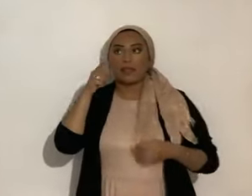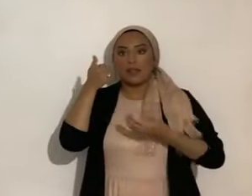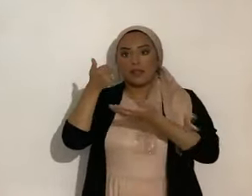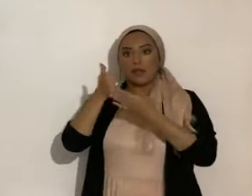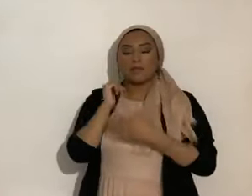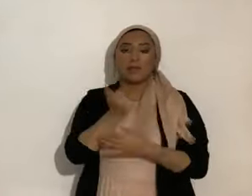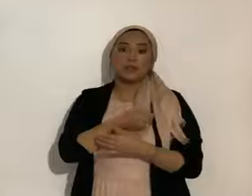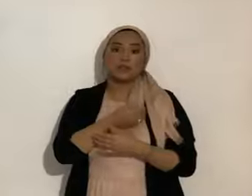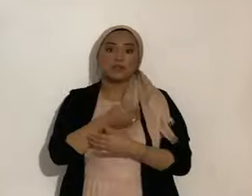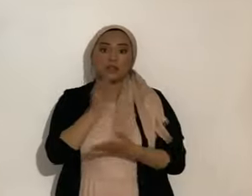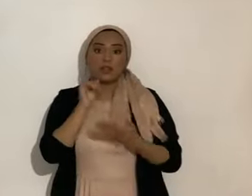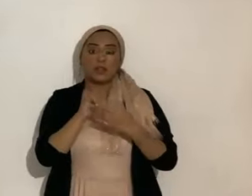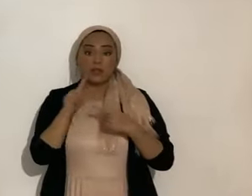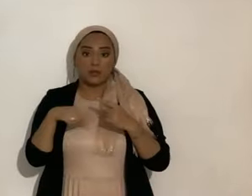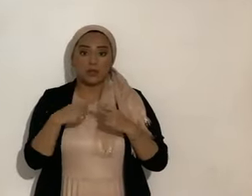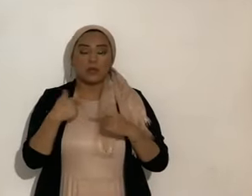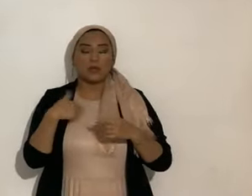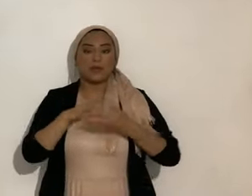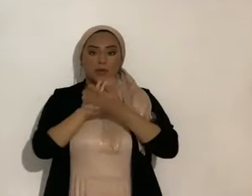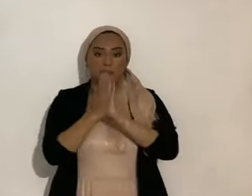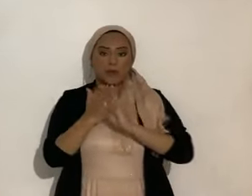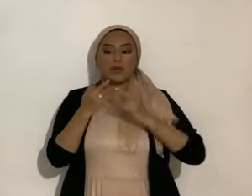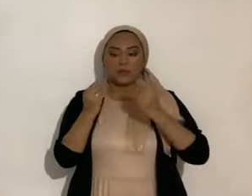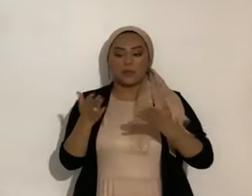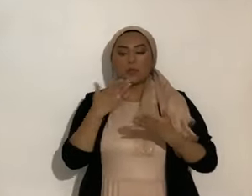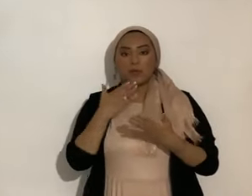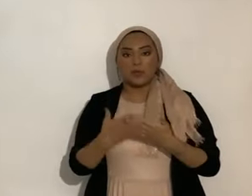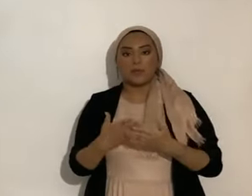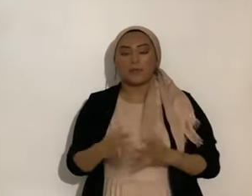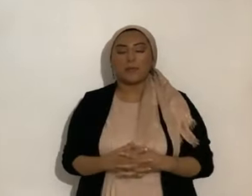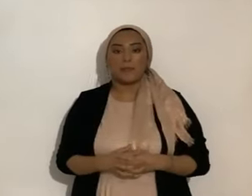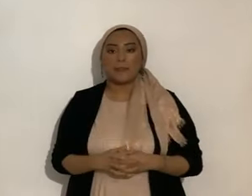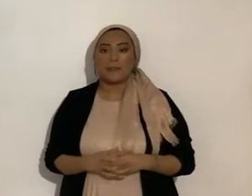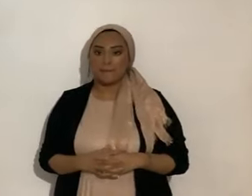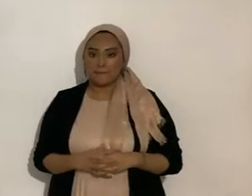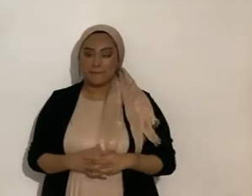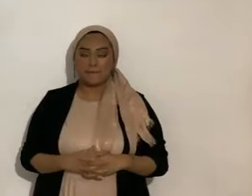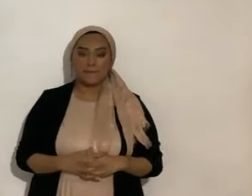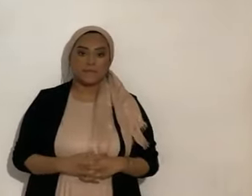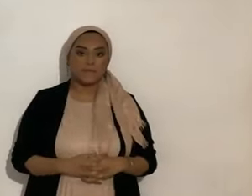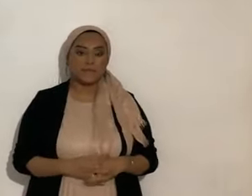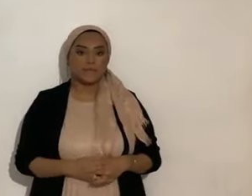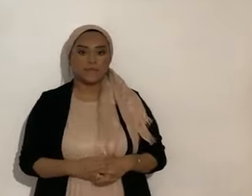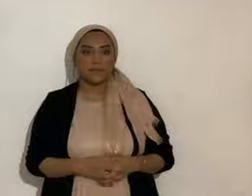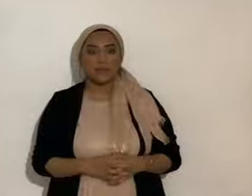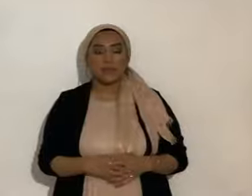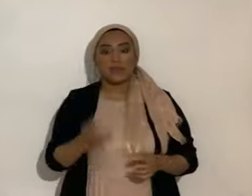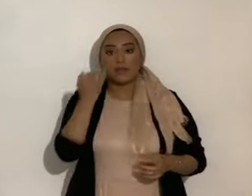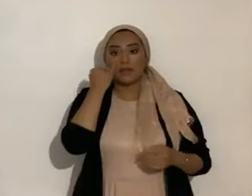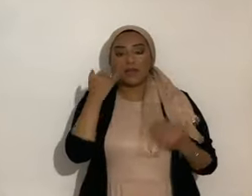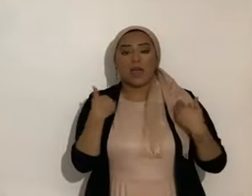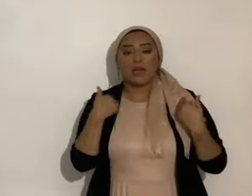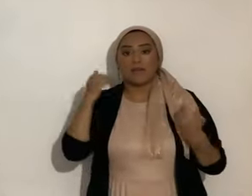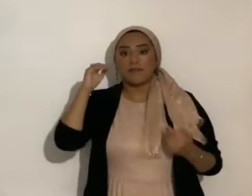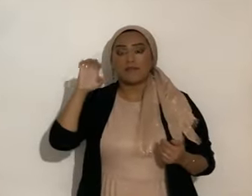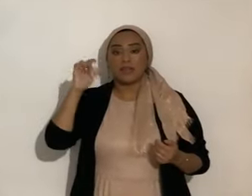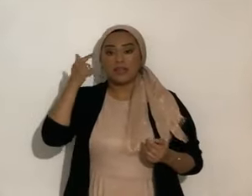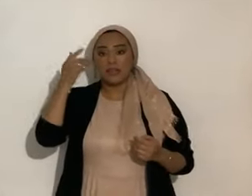corrige. Y entonces es cuando hacemos las cosas bien. ¿Sí? Ahora, si hay ego, si hay